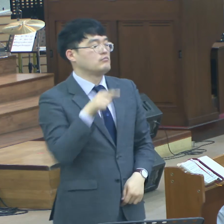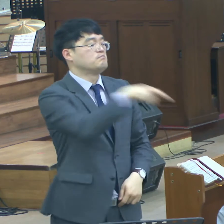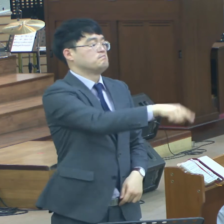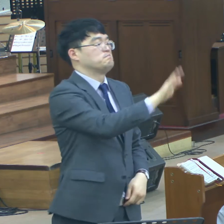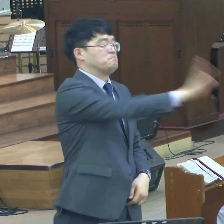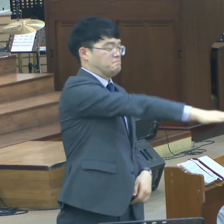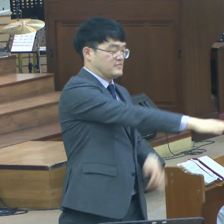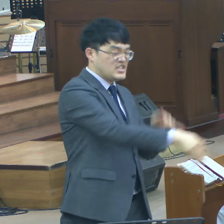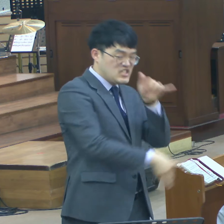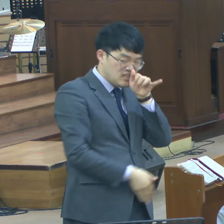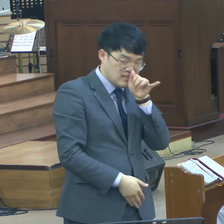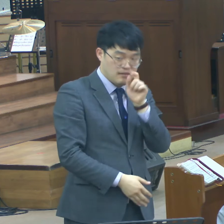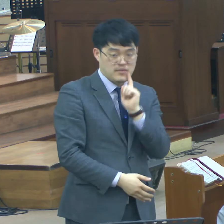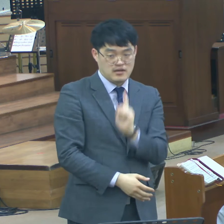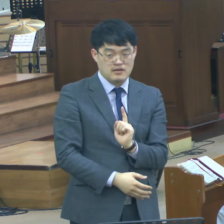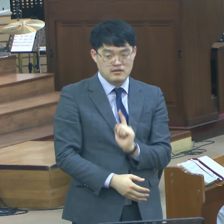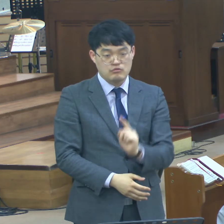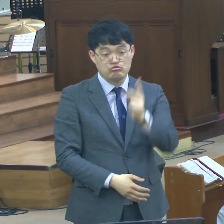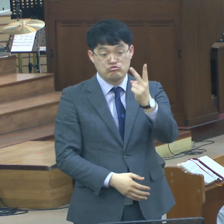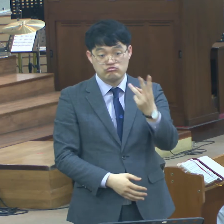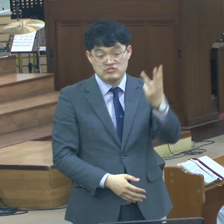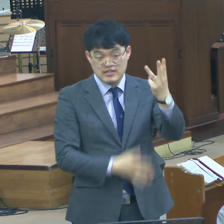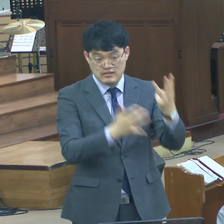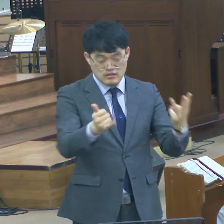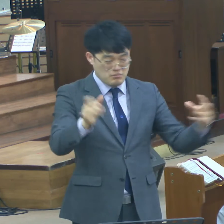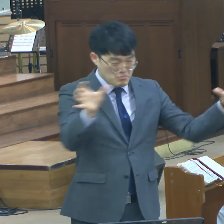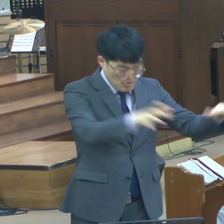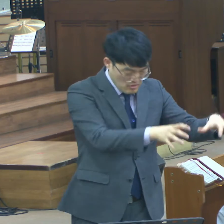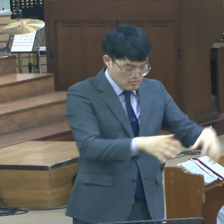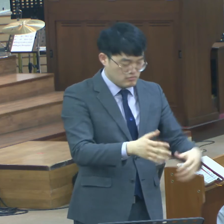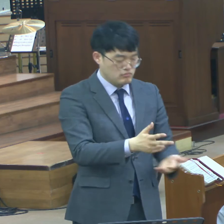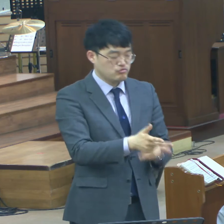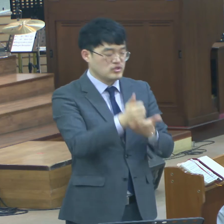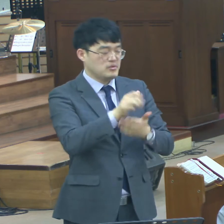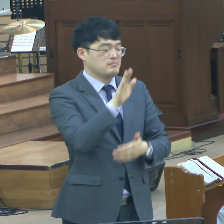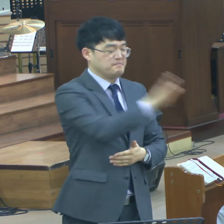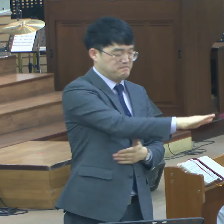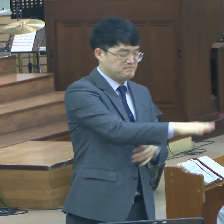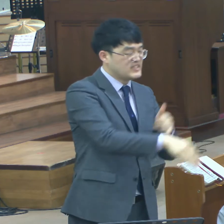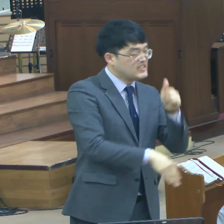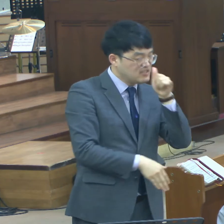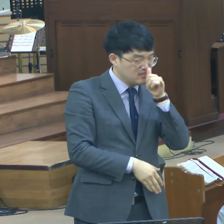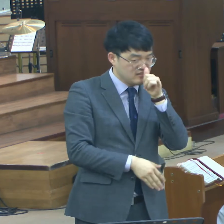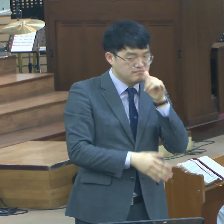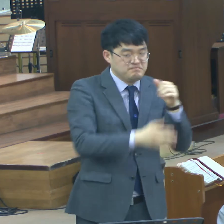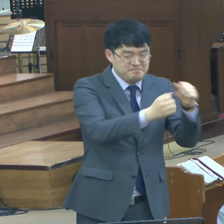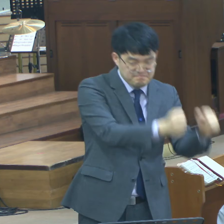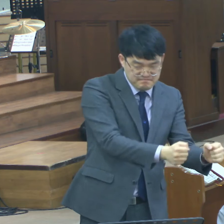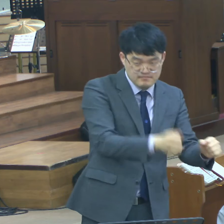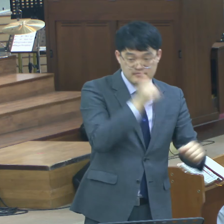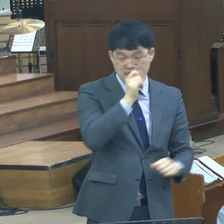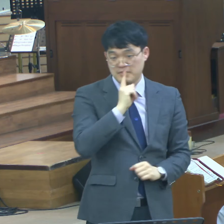이름으로 모입니까? 주님이 그곳에 함께 하실 줄 믿습니다. 주님이 함께 하시죠.